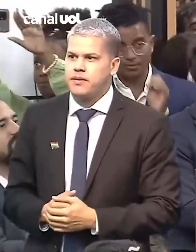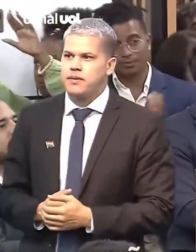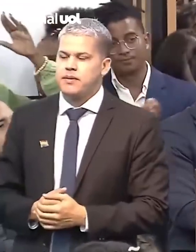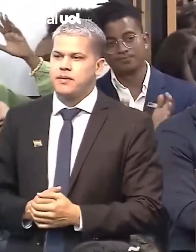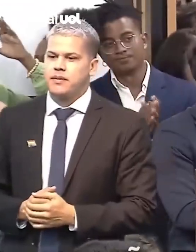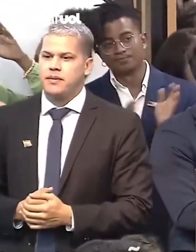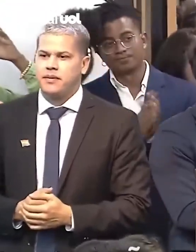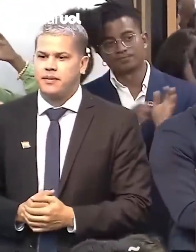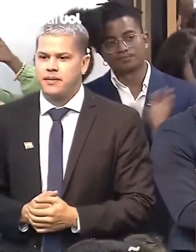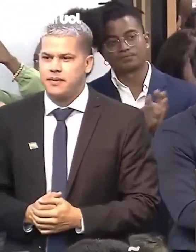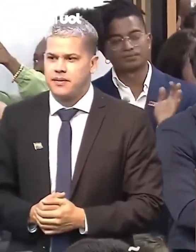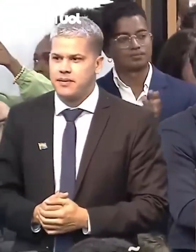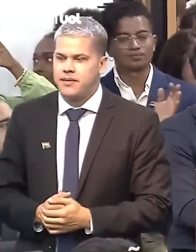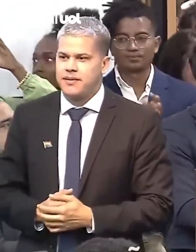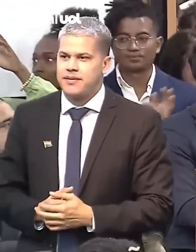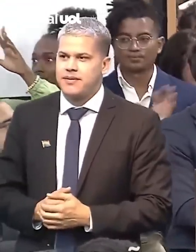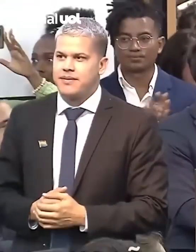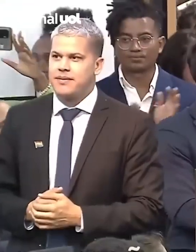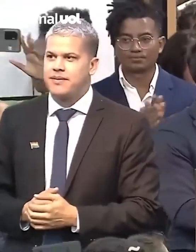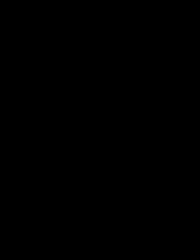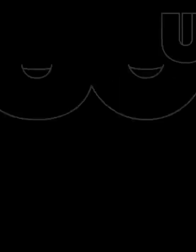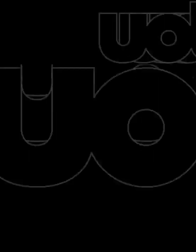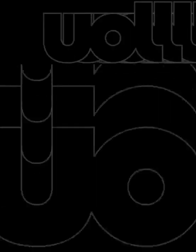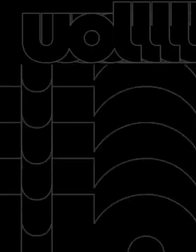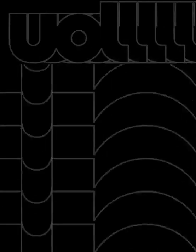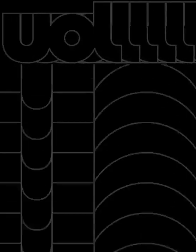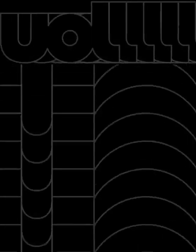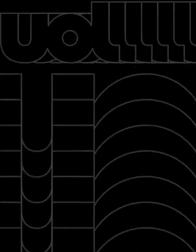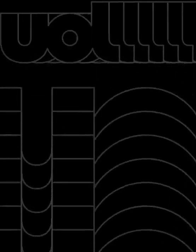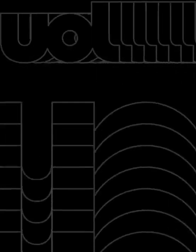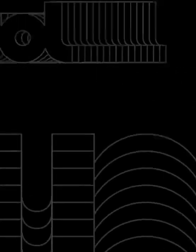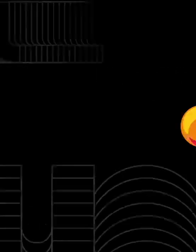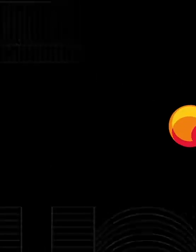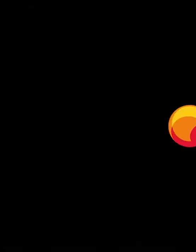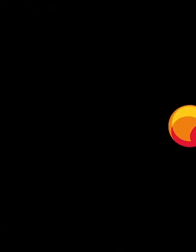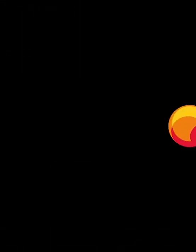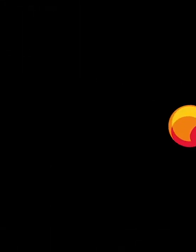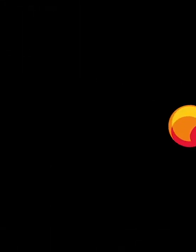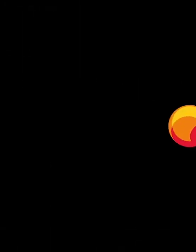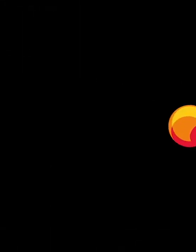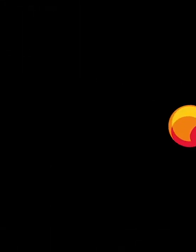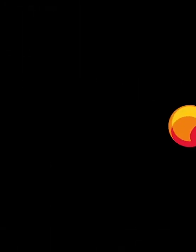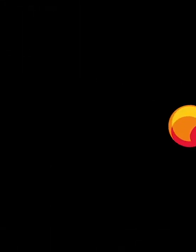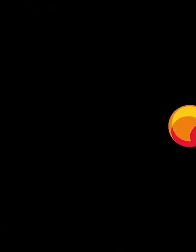Qual? Wow.